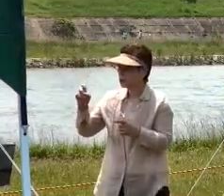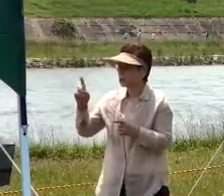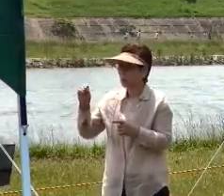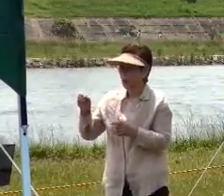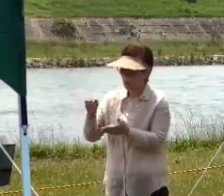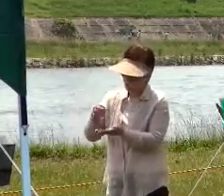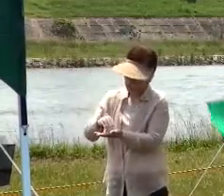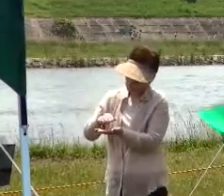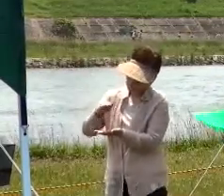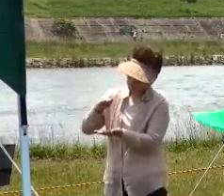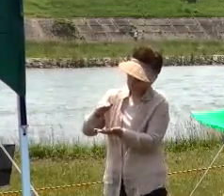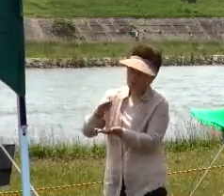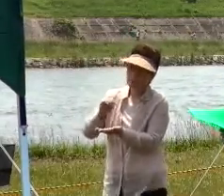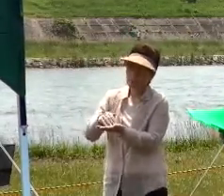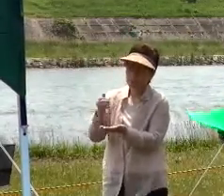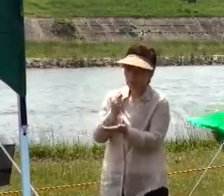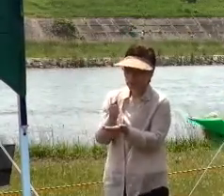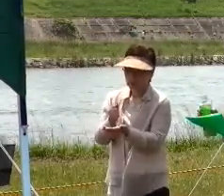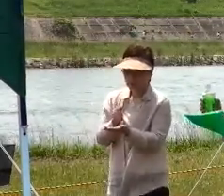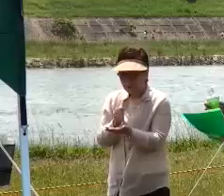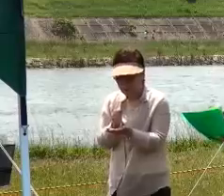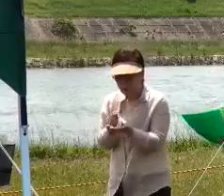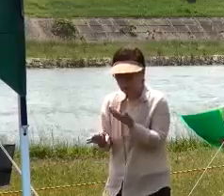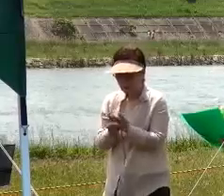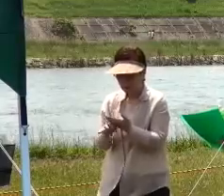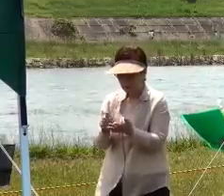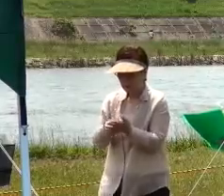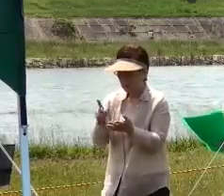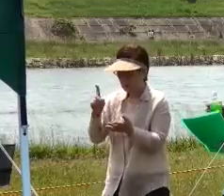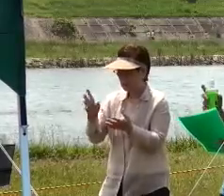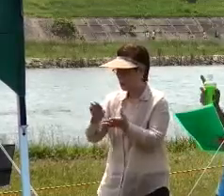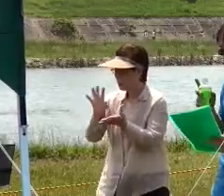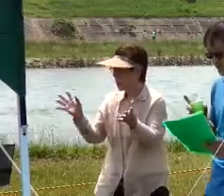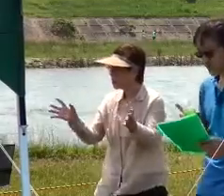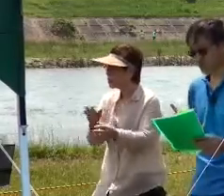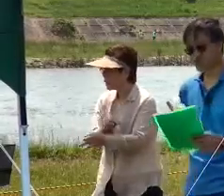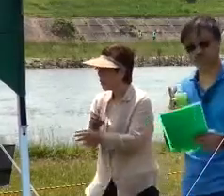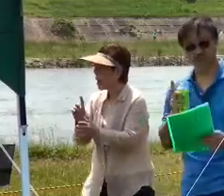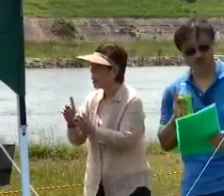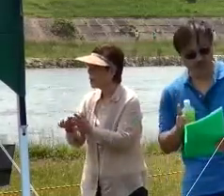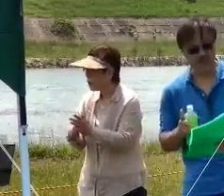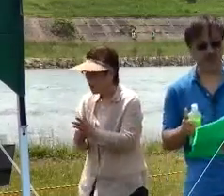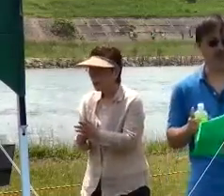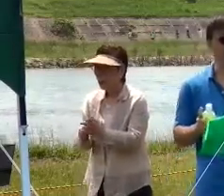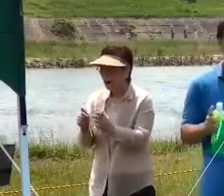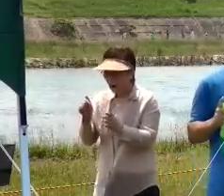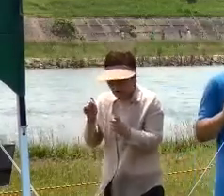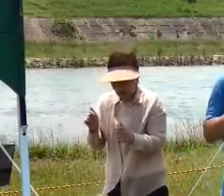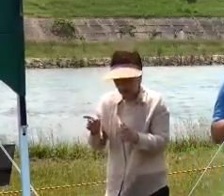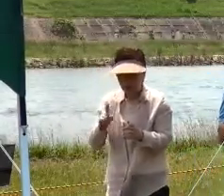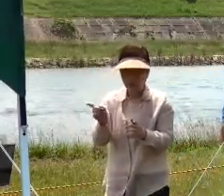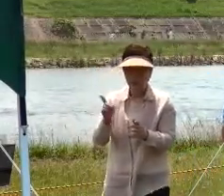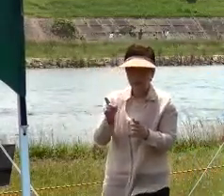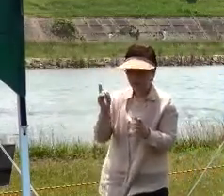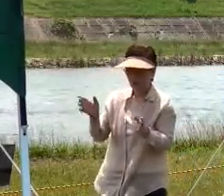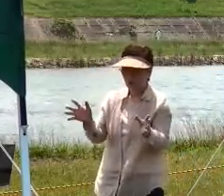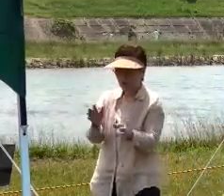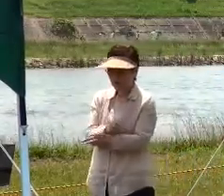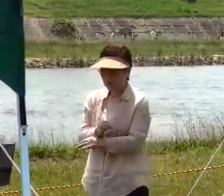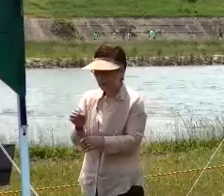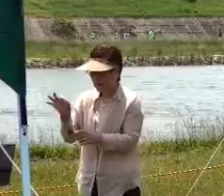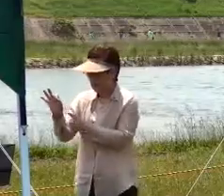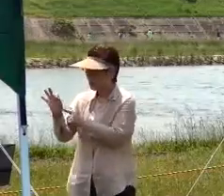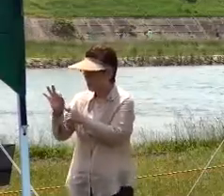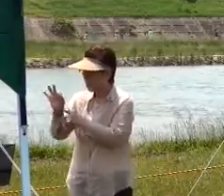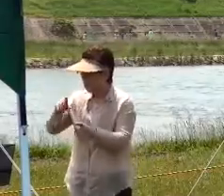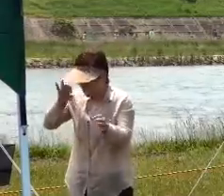して1枚なくしたら、この例え話は面白いですね。1枚失ったらその失った銀貨